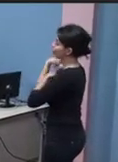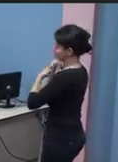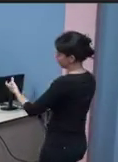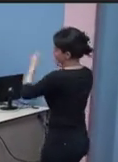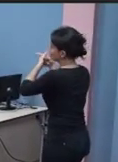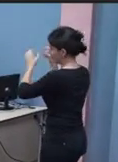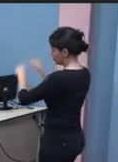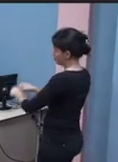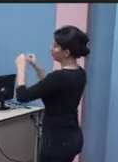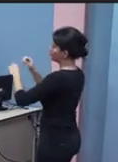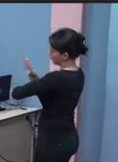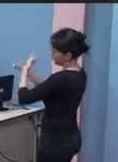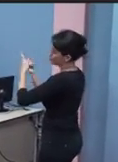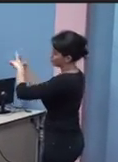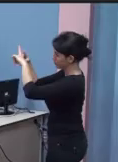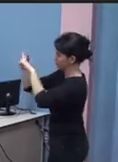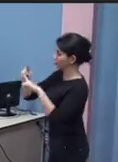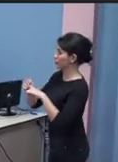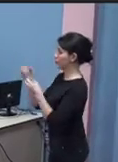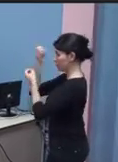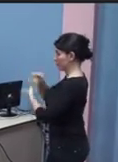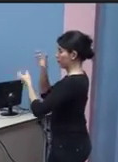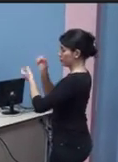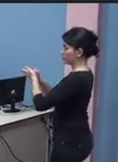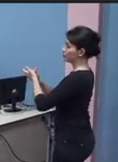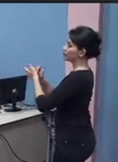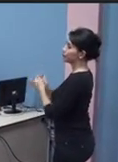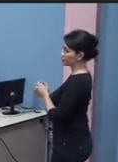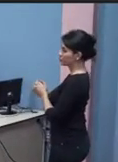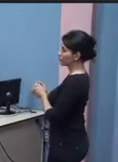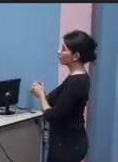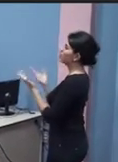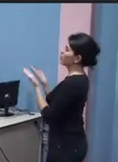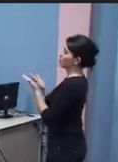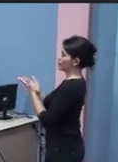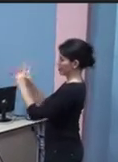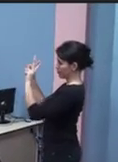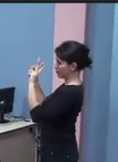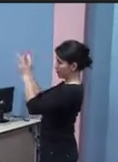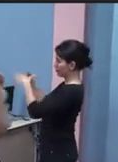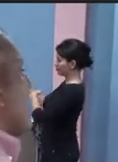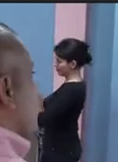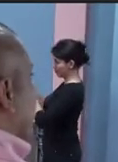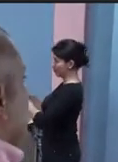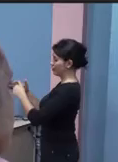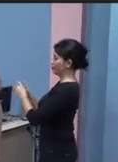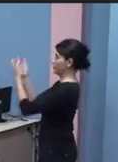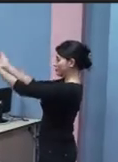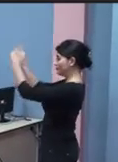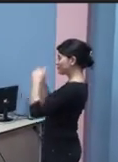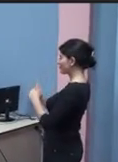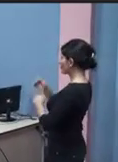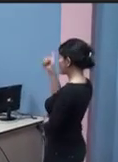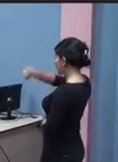que contestar si les preguntan para qué las quieren, porque es información pública, y esto lo hacemos cumpliendo con la política de transparencia, diciéndole al